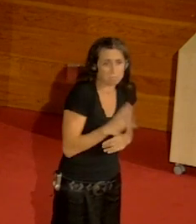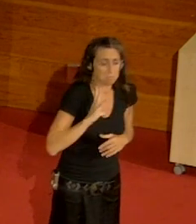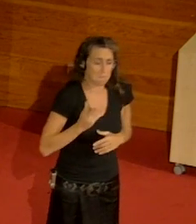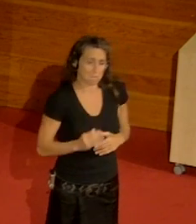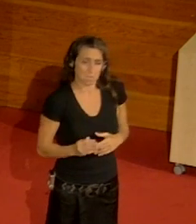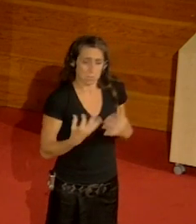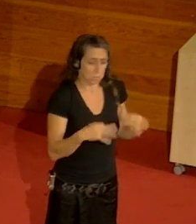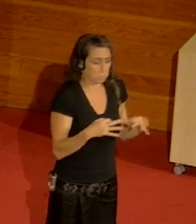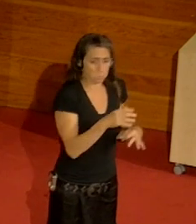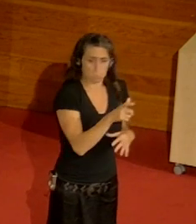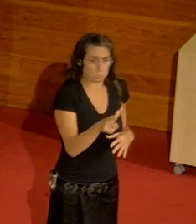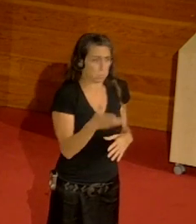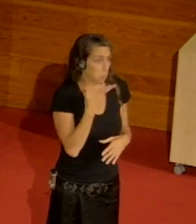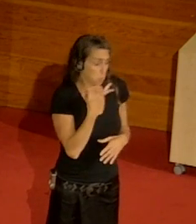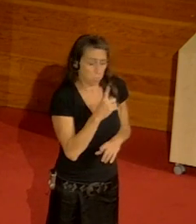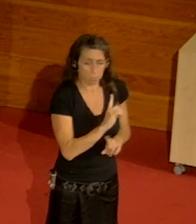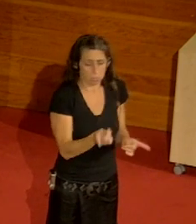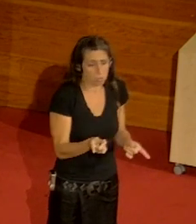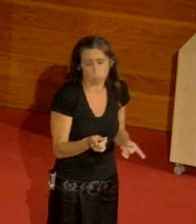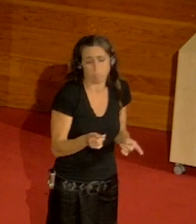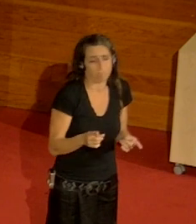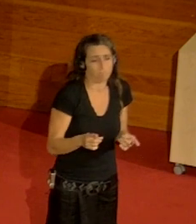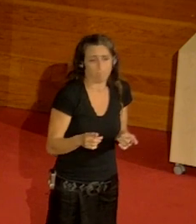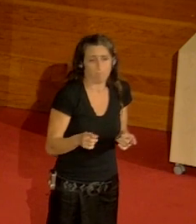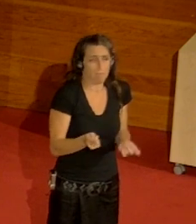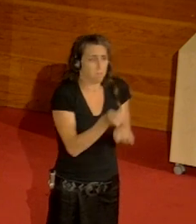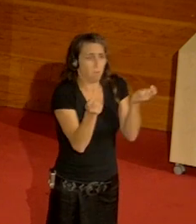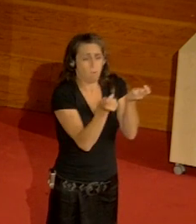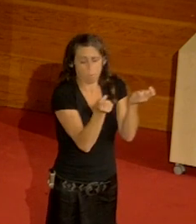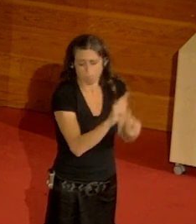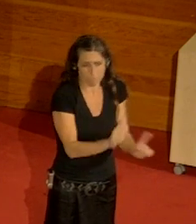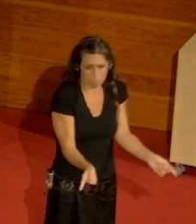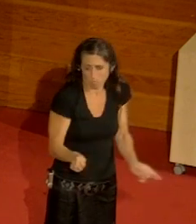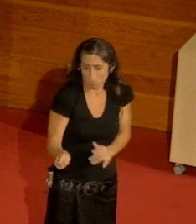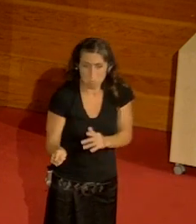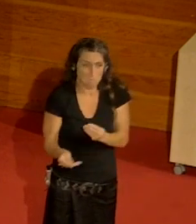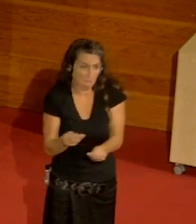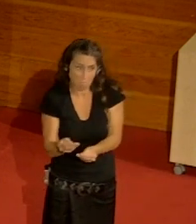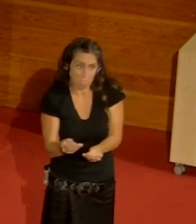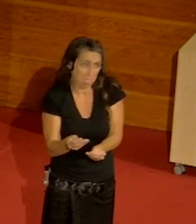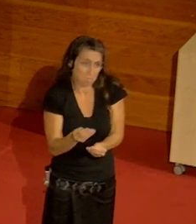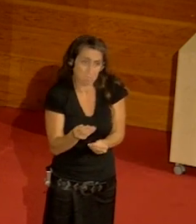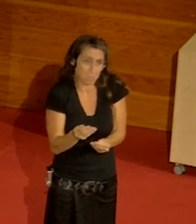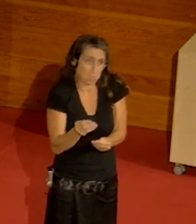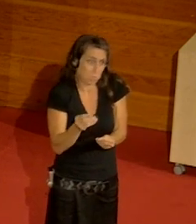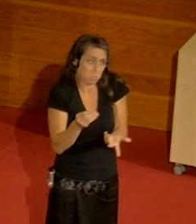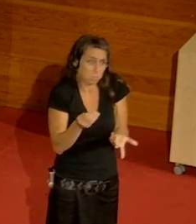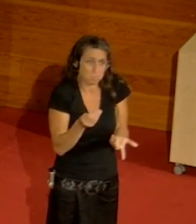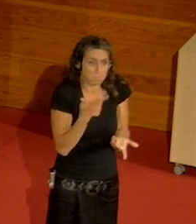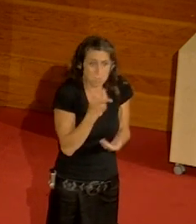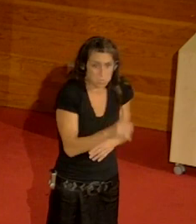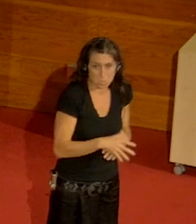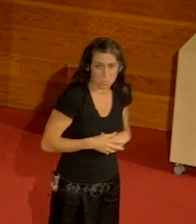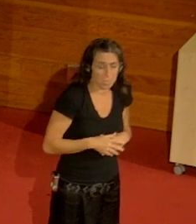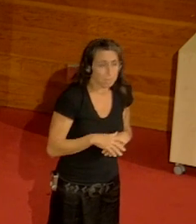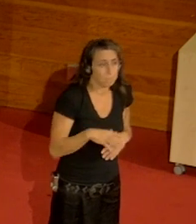conozca ni ni copan los medios ni lo que hacen Se desconoce y efectivamente las mujeres salvo en